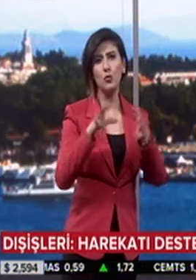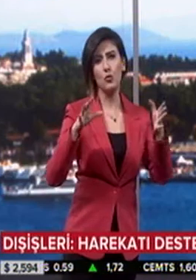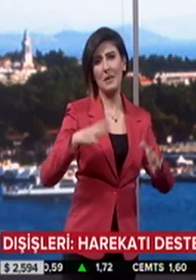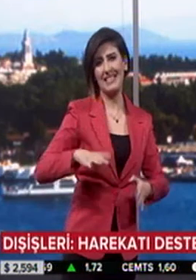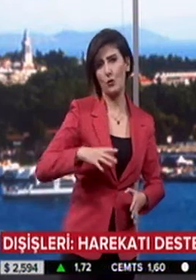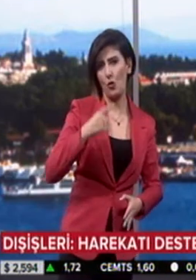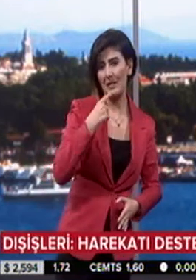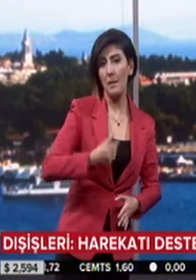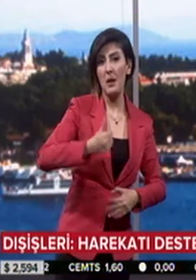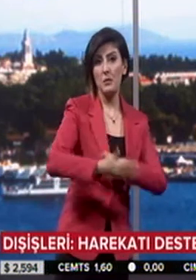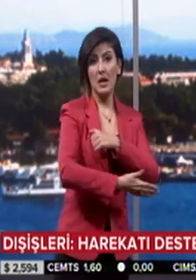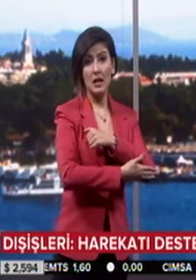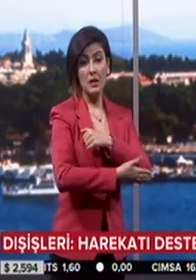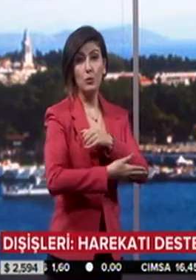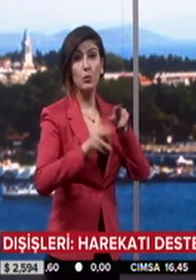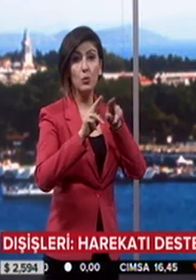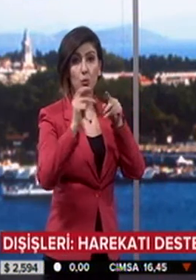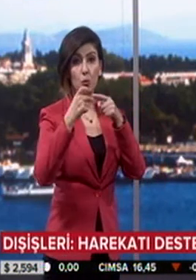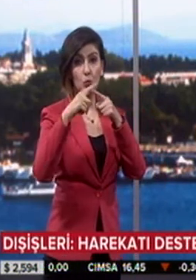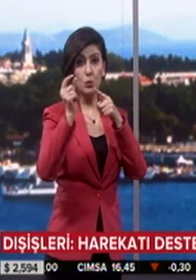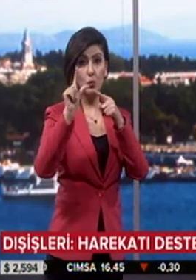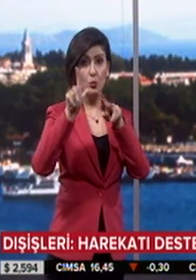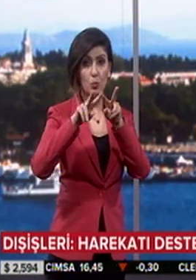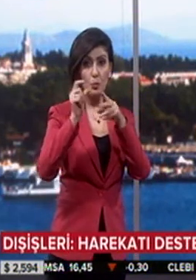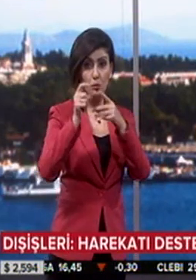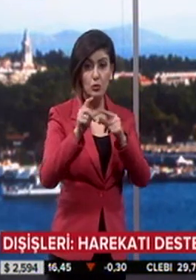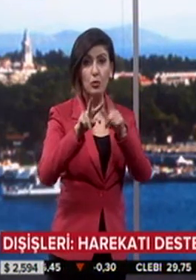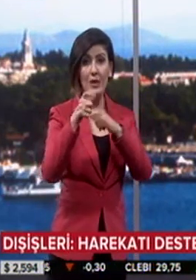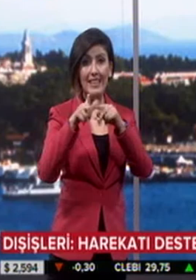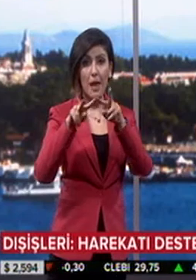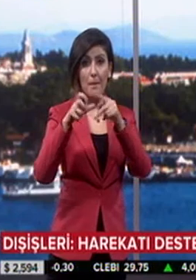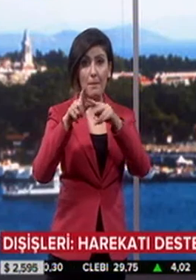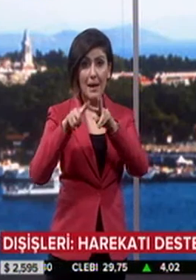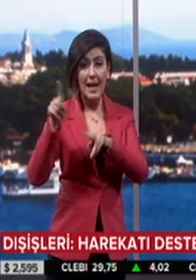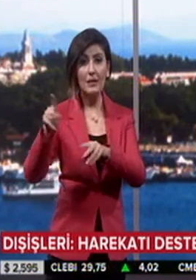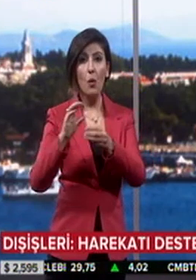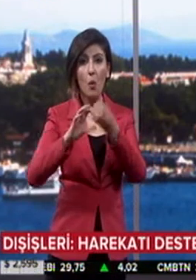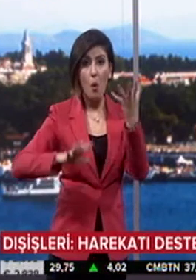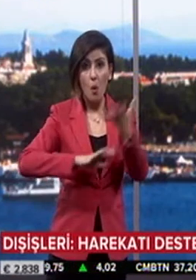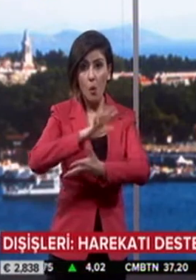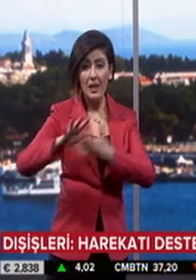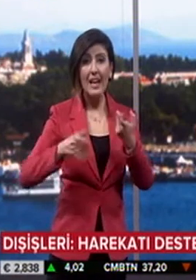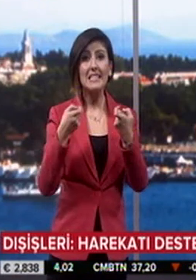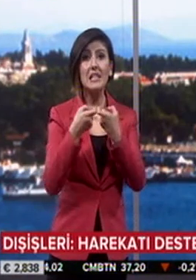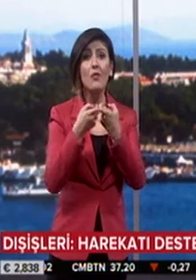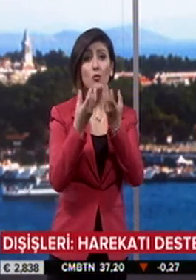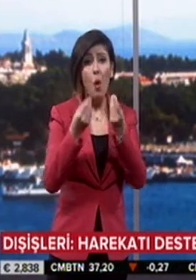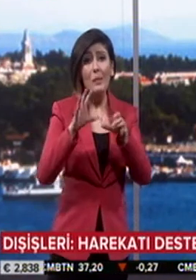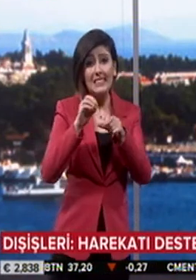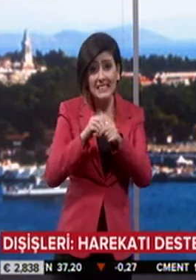dedi. Başbakan Yardımcısı Numan Kurtulmuş da Yemen'de yaşananların bölgesel bir savaş haline gelmemesi için Türkiye'nin elinden gelen